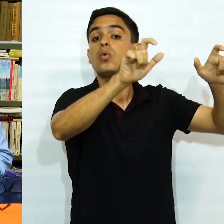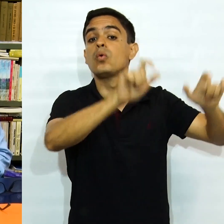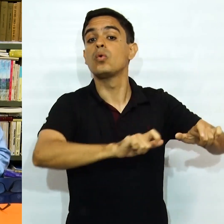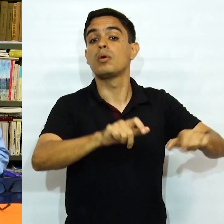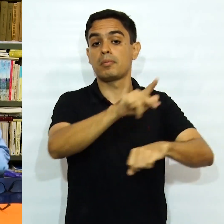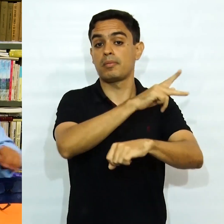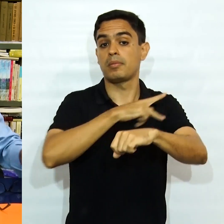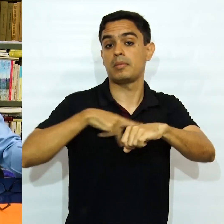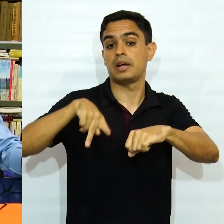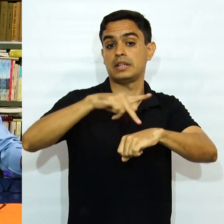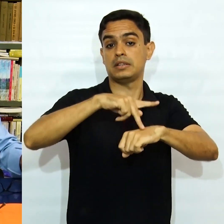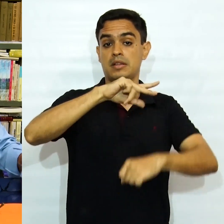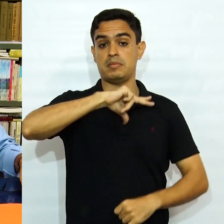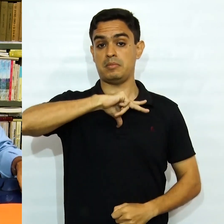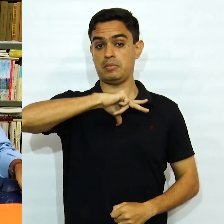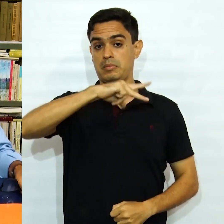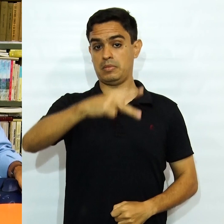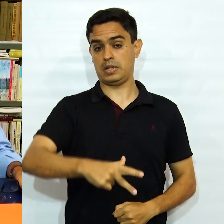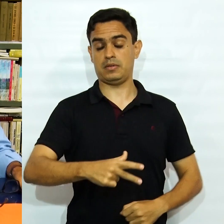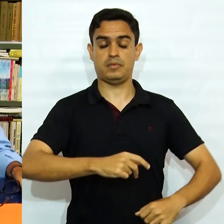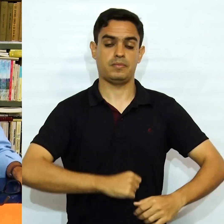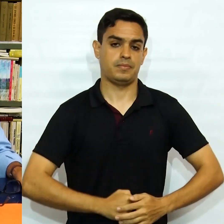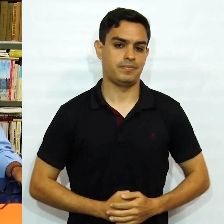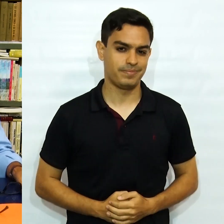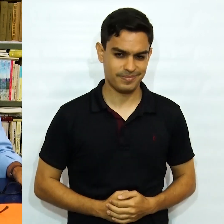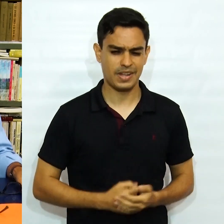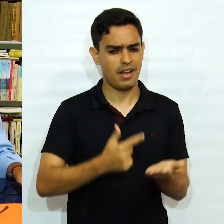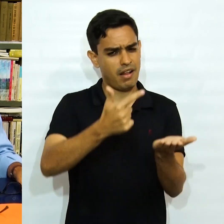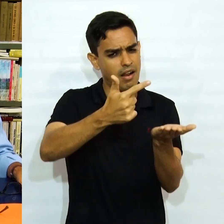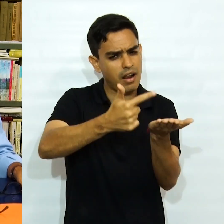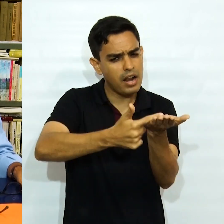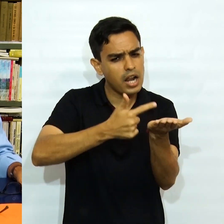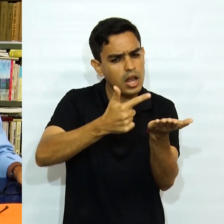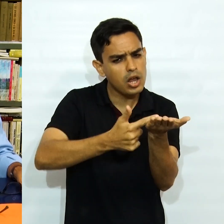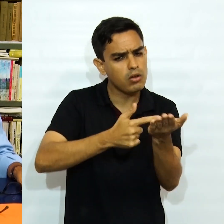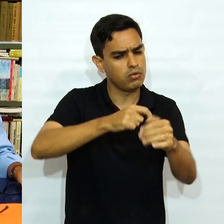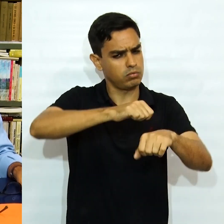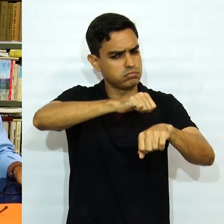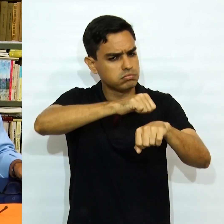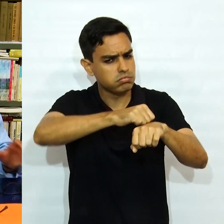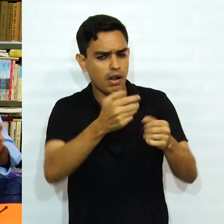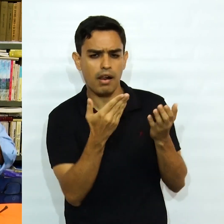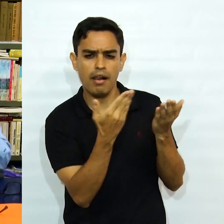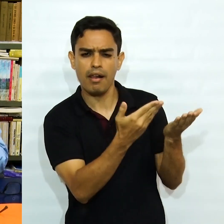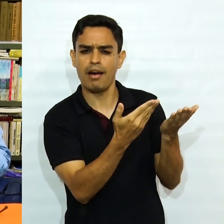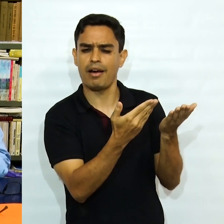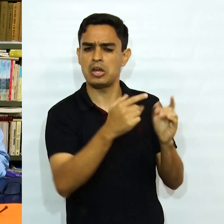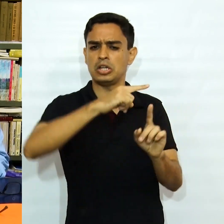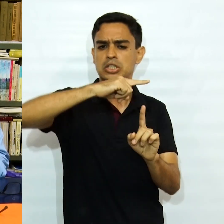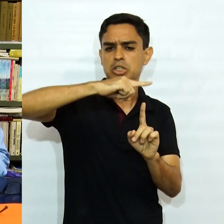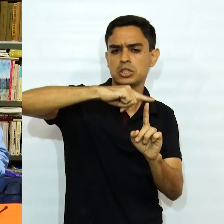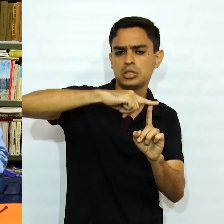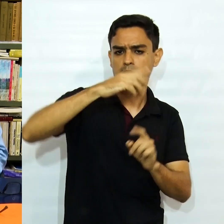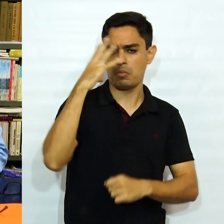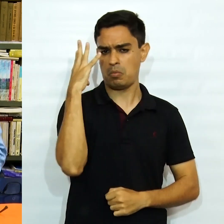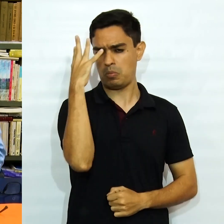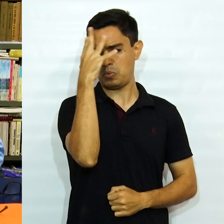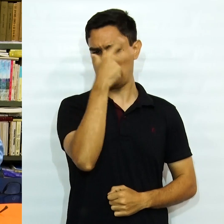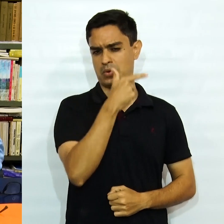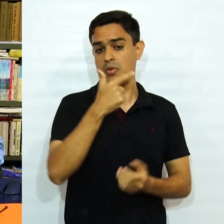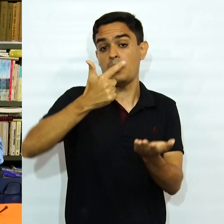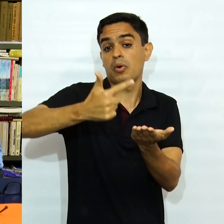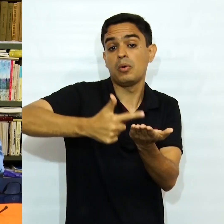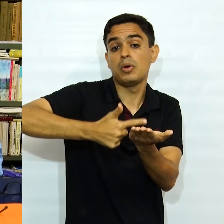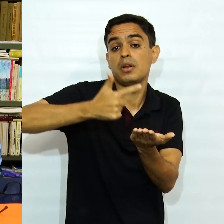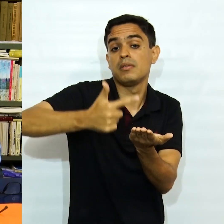português por um tanto de Lisboa como no porto cavernado em linho capa dura enfim um belo exemplar uma bela